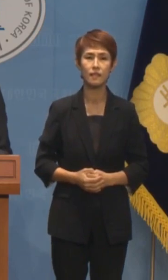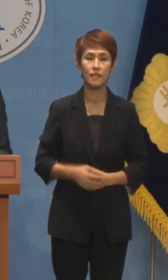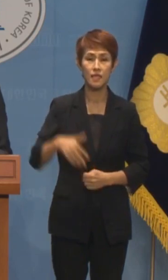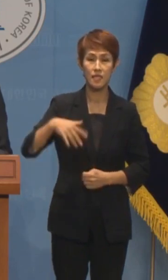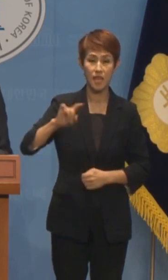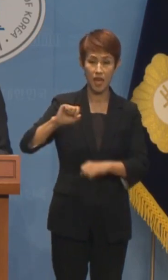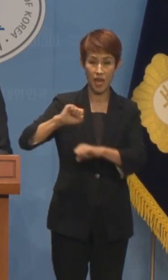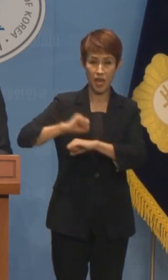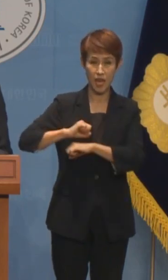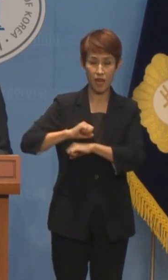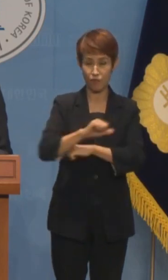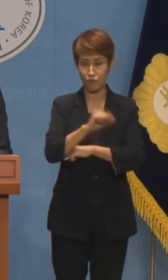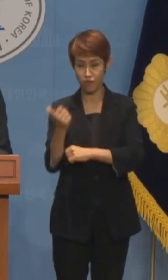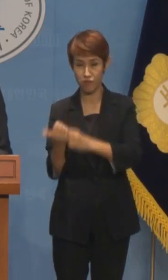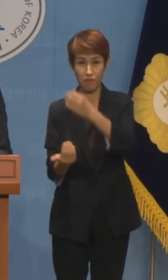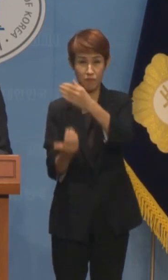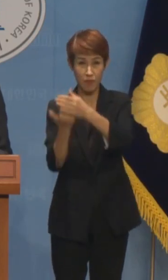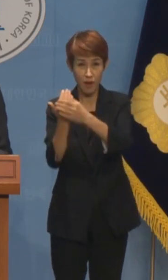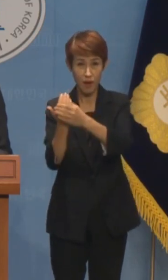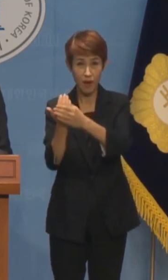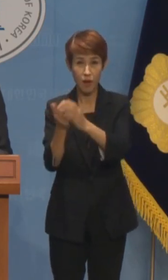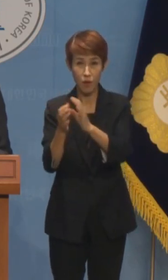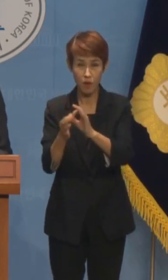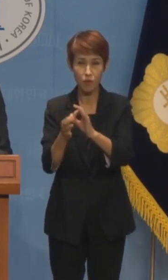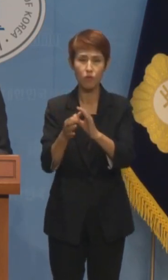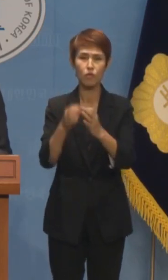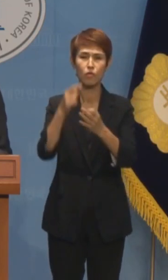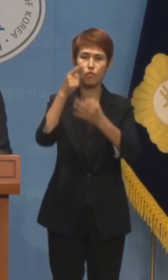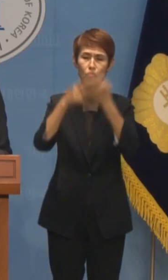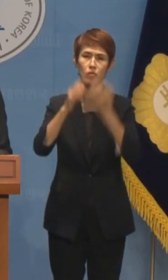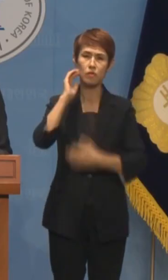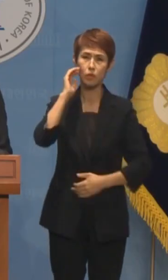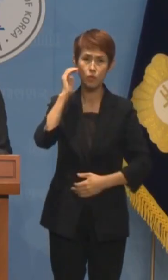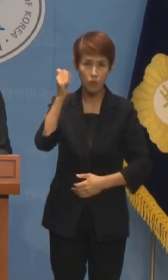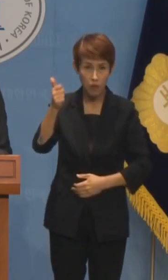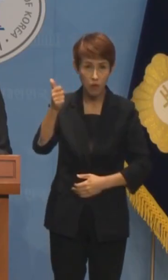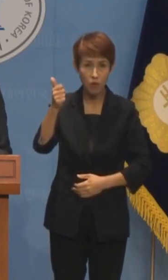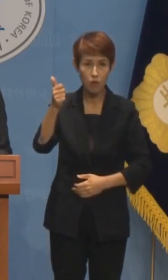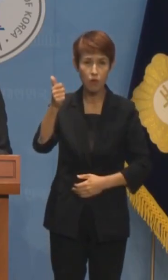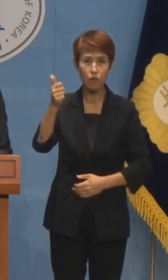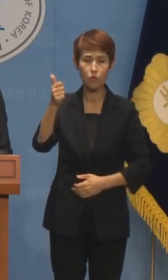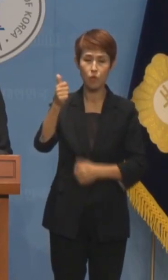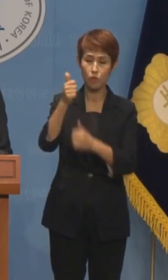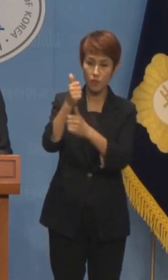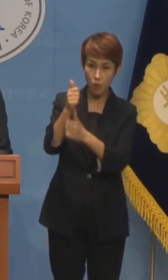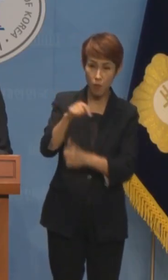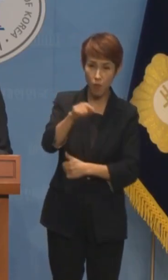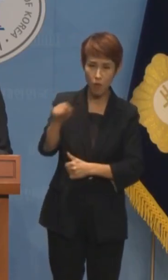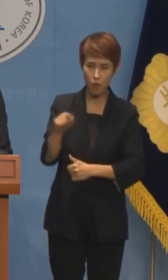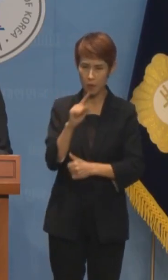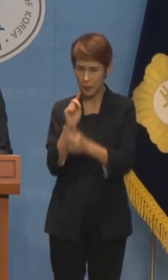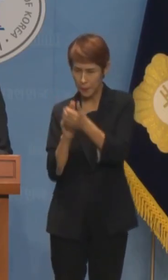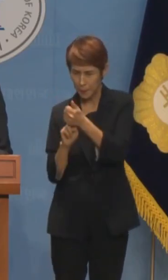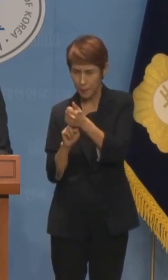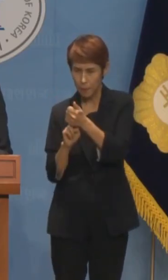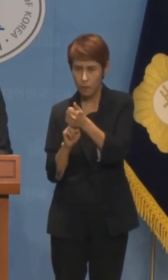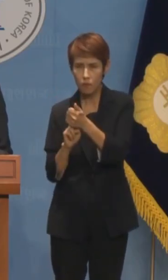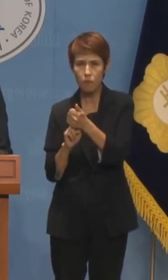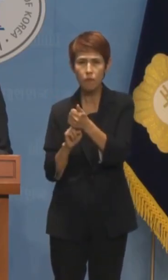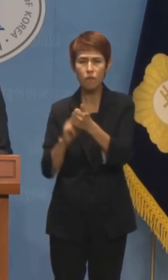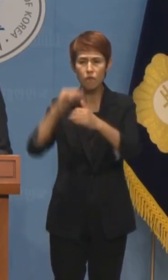순직해병 사건에 대해 윤석열 대통령과 대통령실 참모들이 감추고 있는 것은